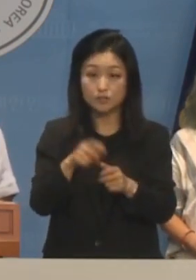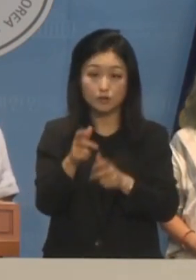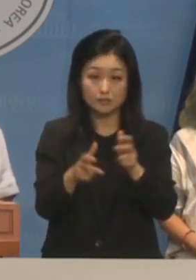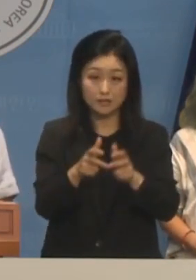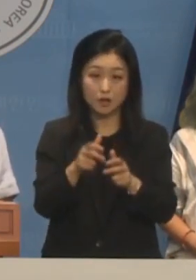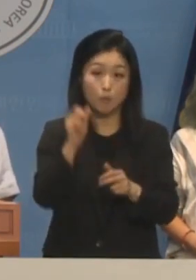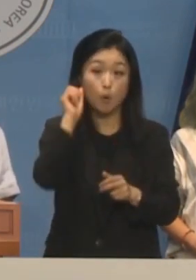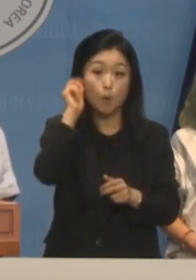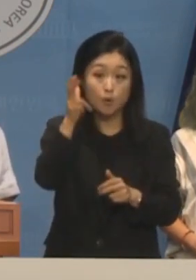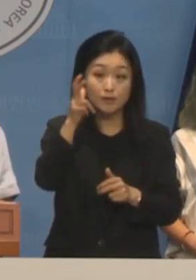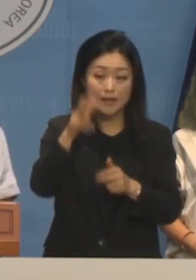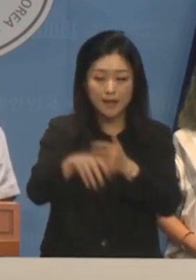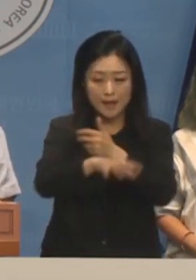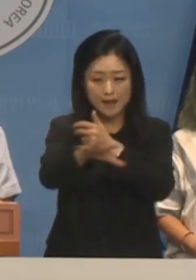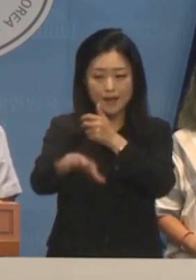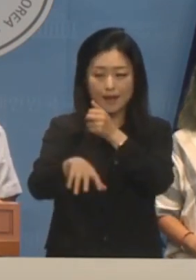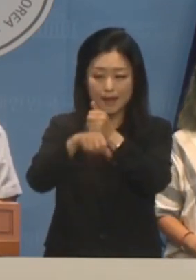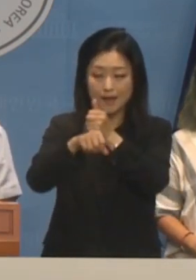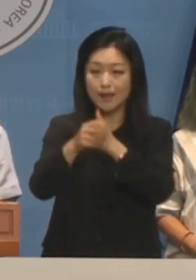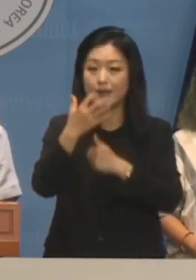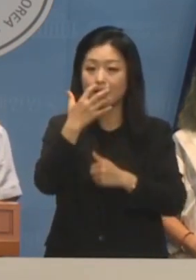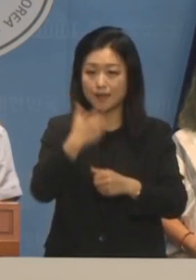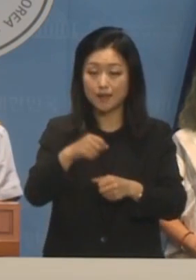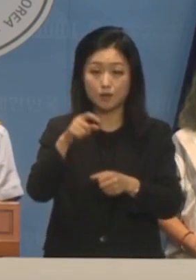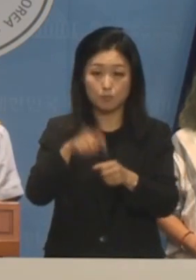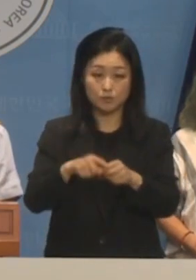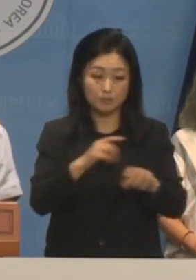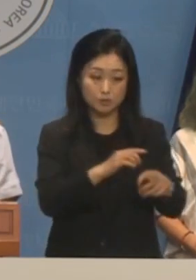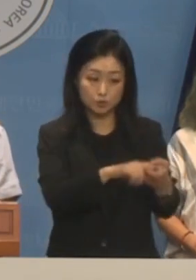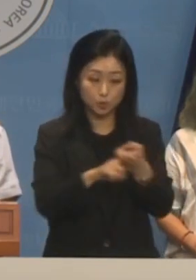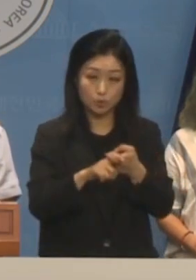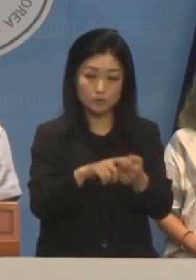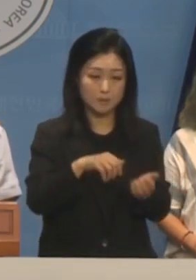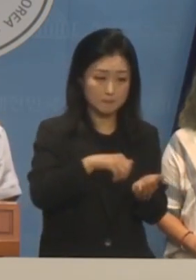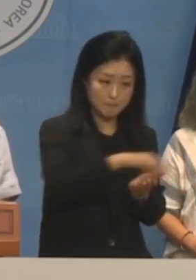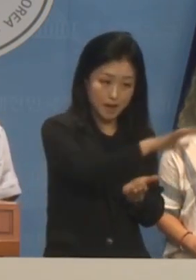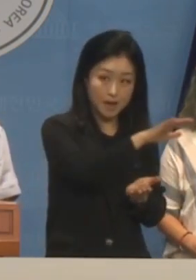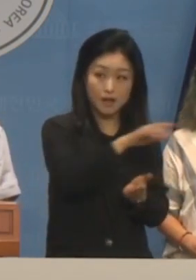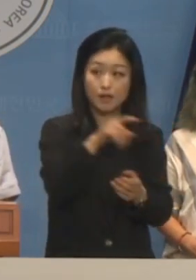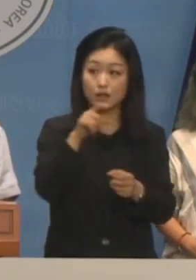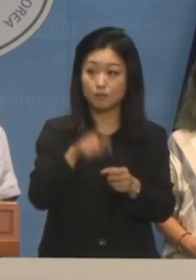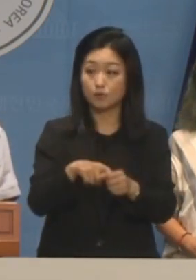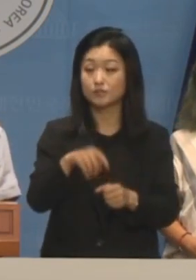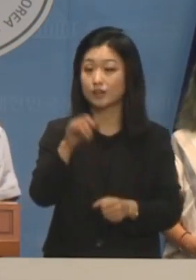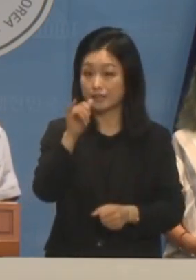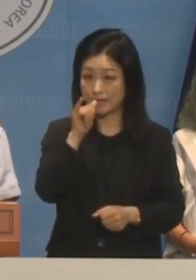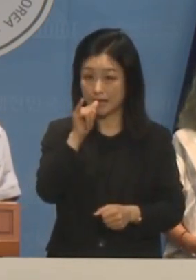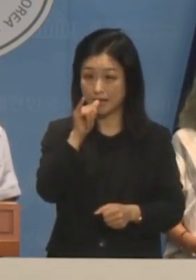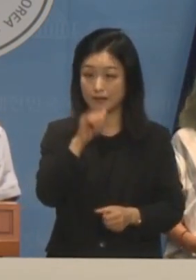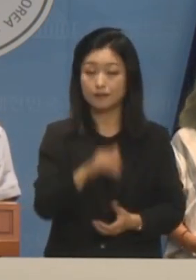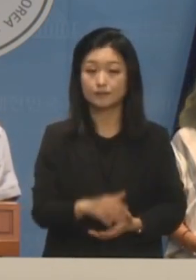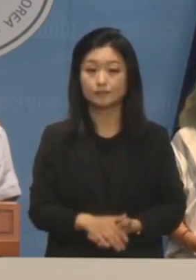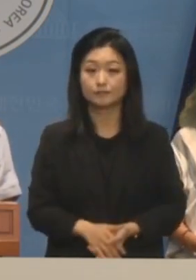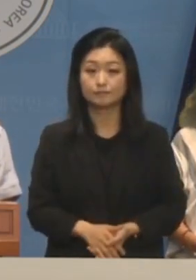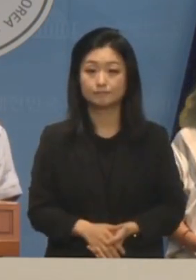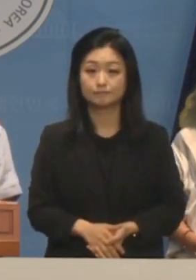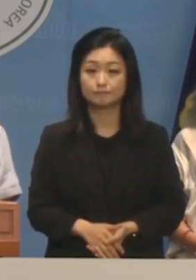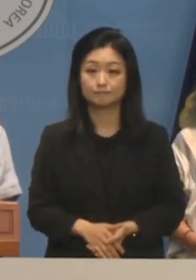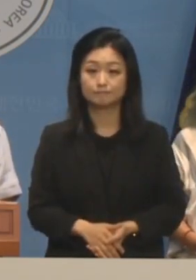세종호텔을 사유화하는 과정에서 민주노조를 제거하기 위한 과정이었다라는